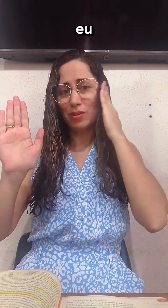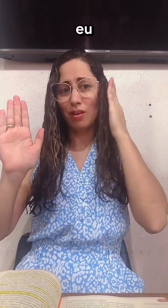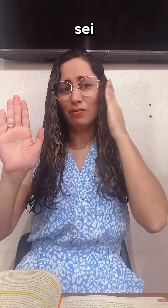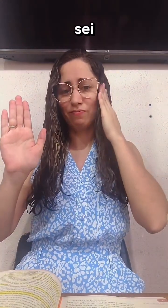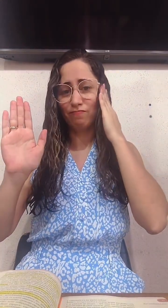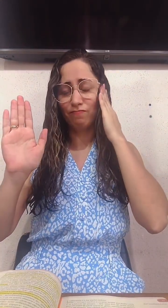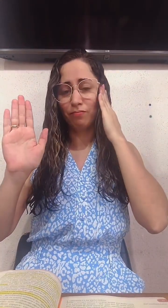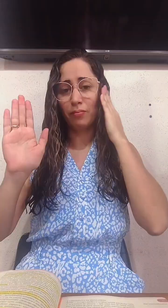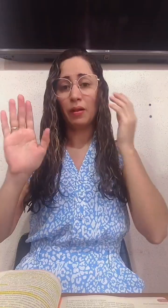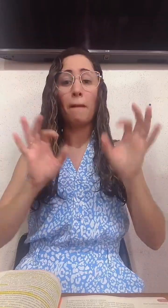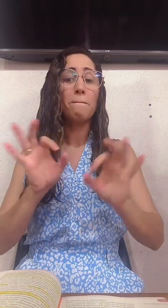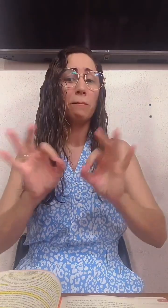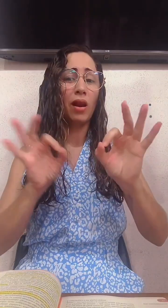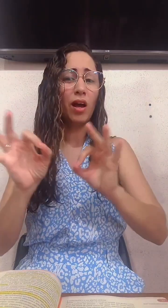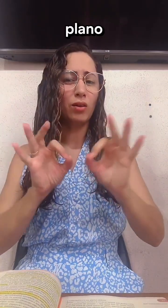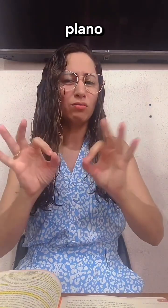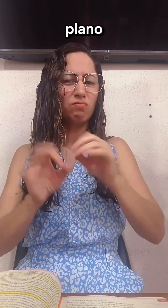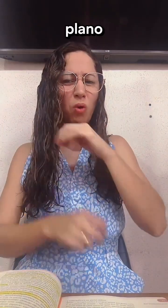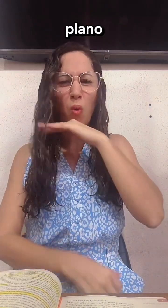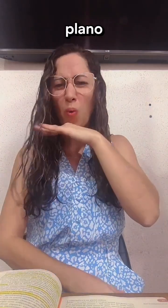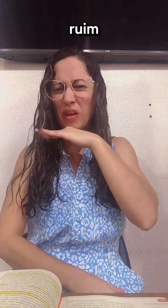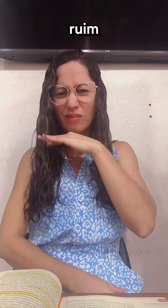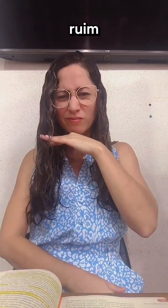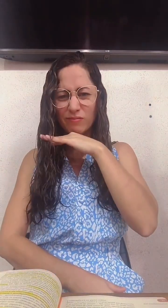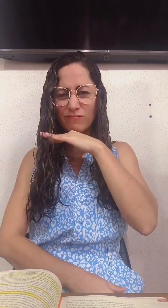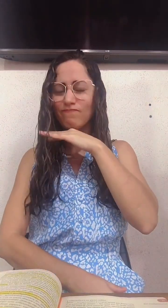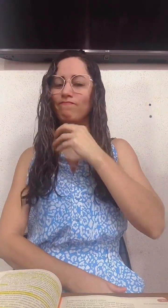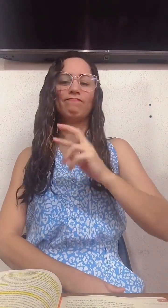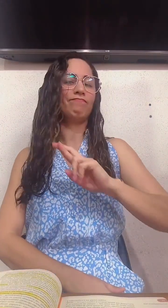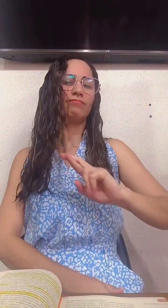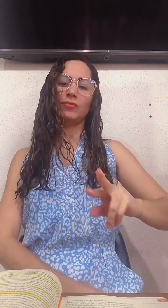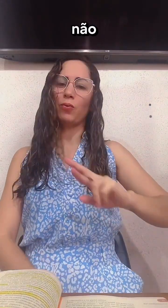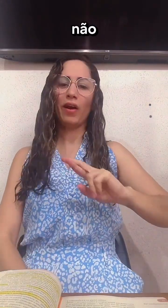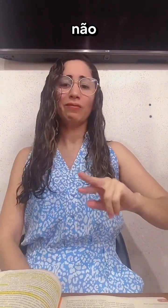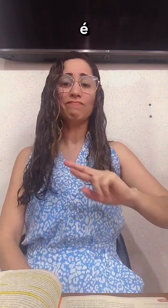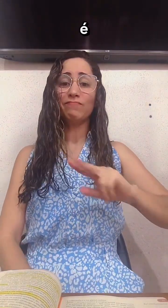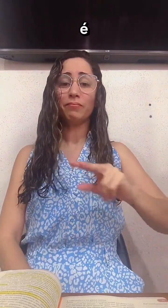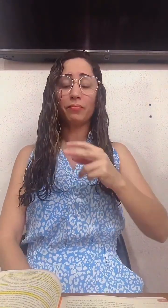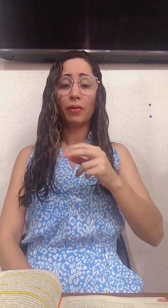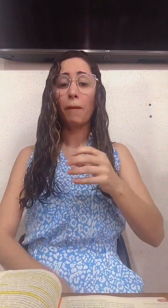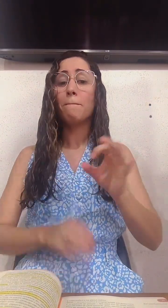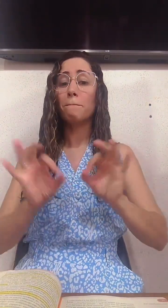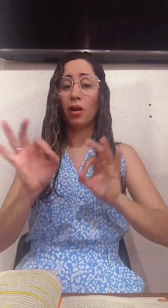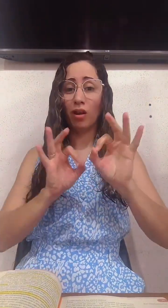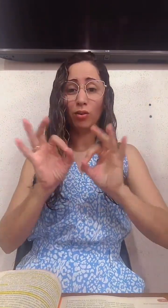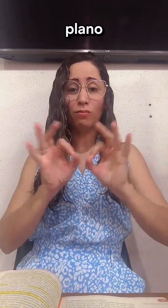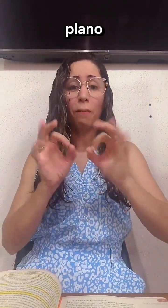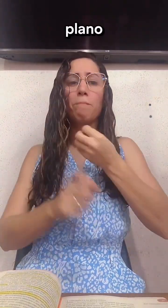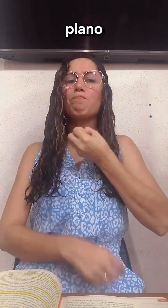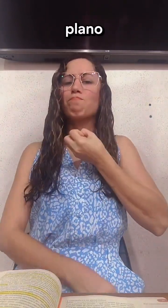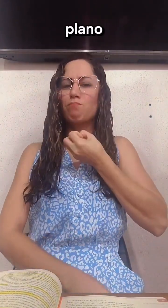sei. Plano ruim, não é. Plano